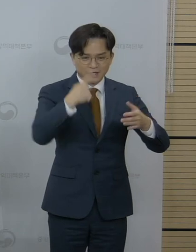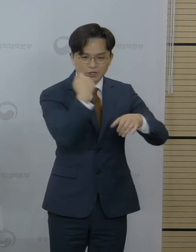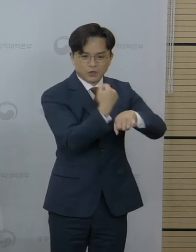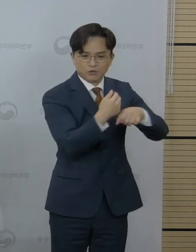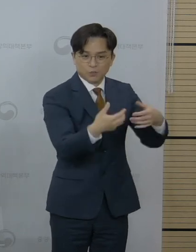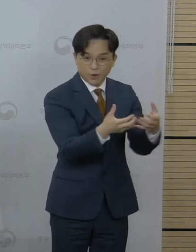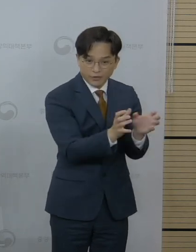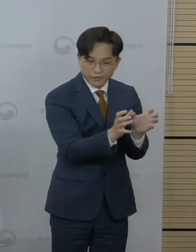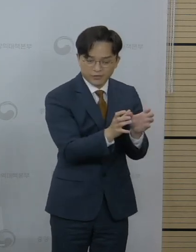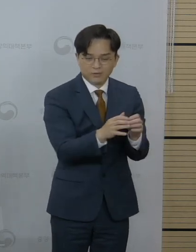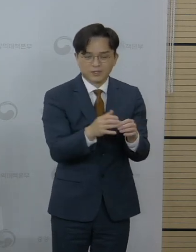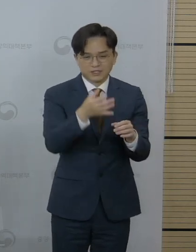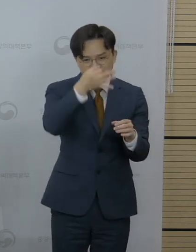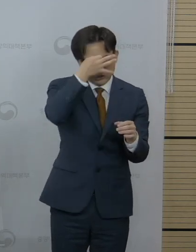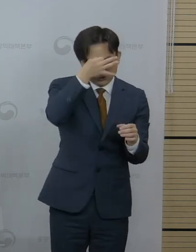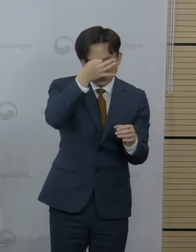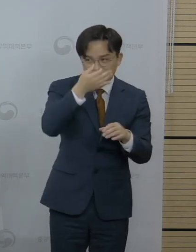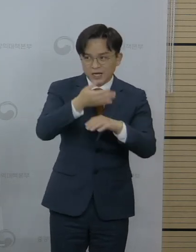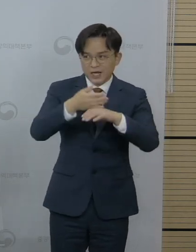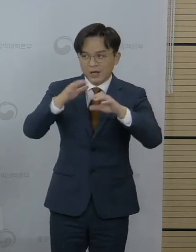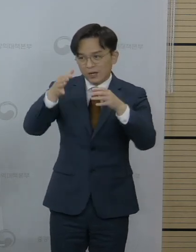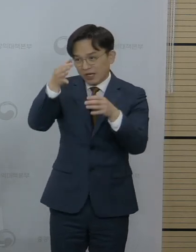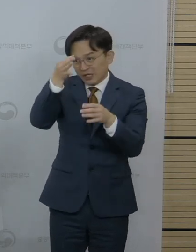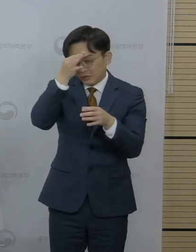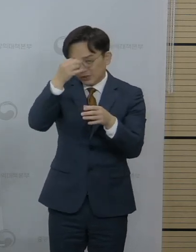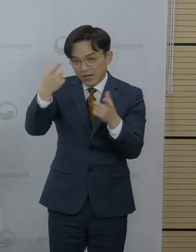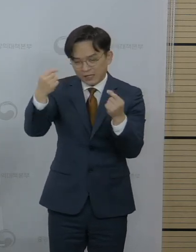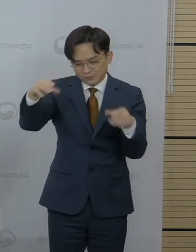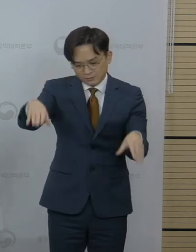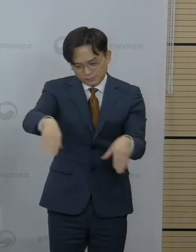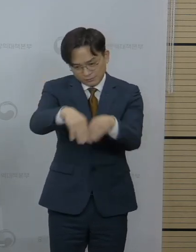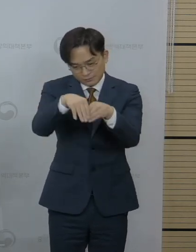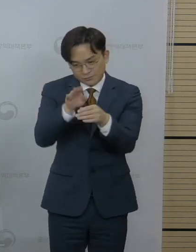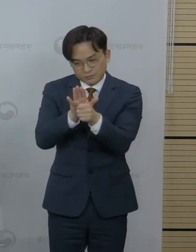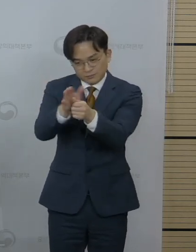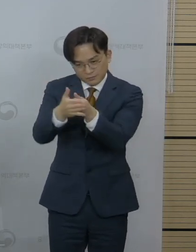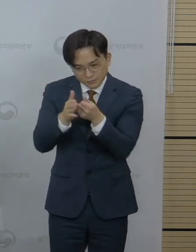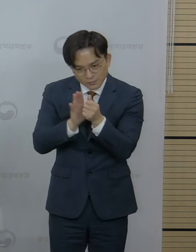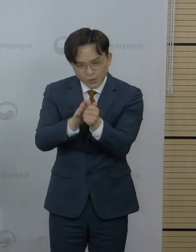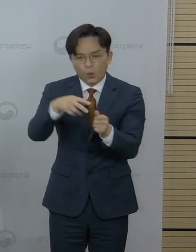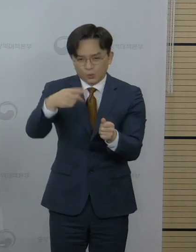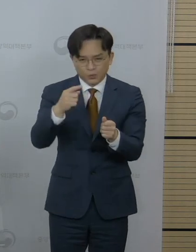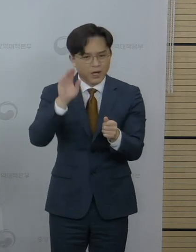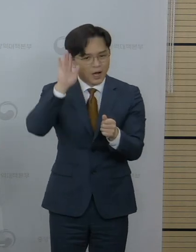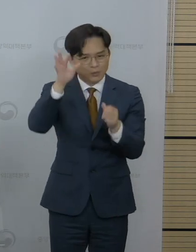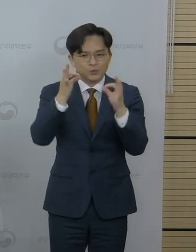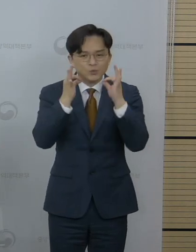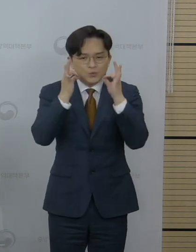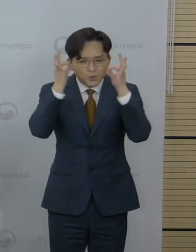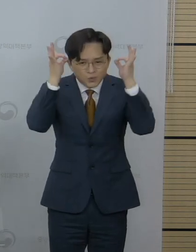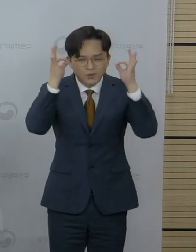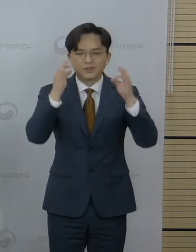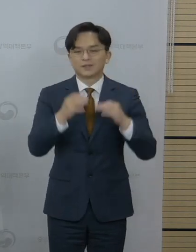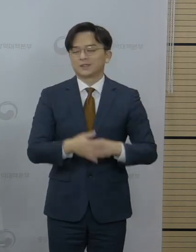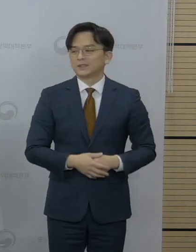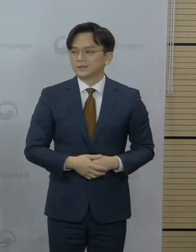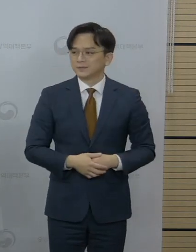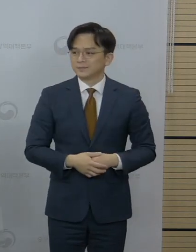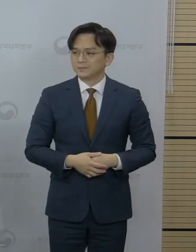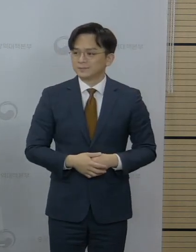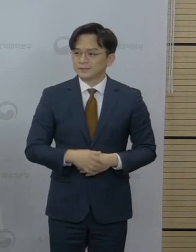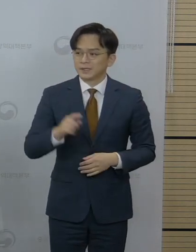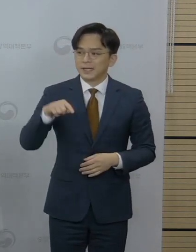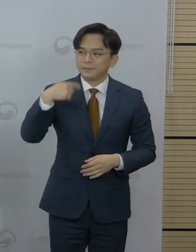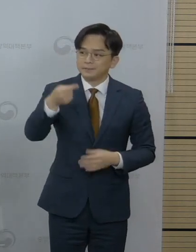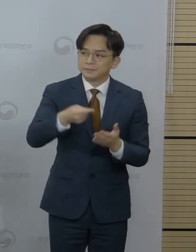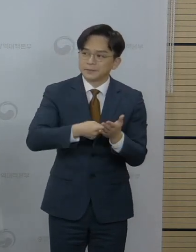진행하는 데에도 각고의 노력을 한번 기울이도록 하겠습니다. 네. 다음은 채널A 이상현 기자님